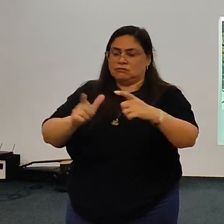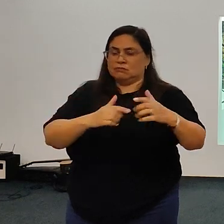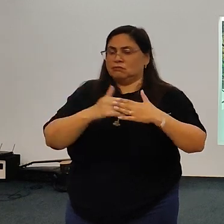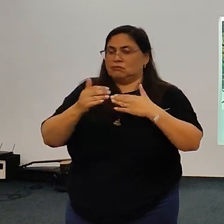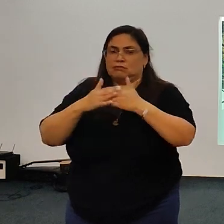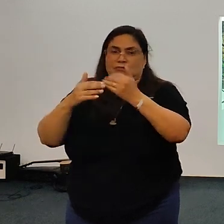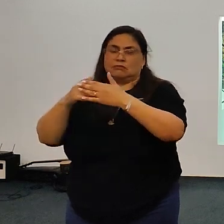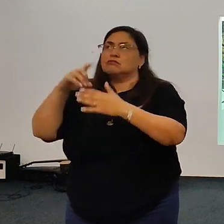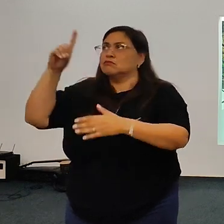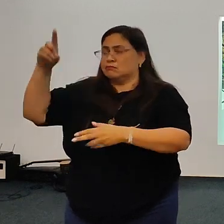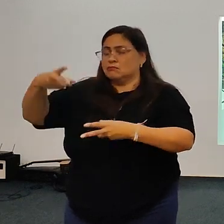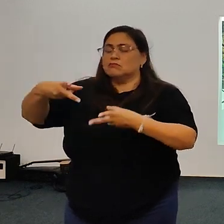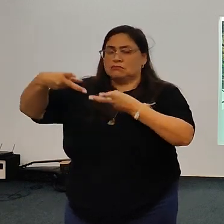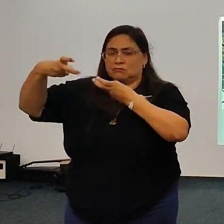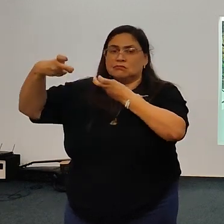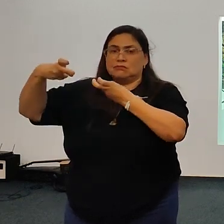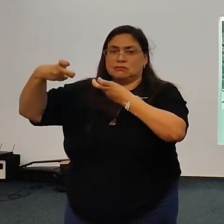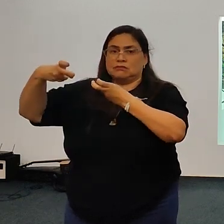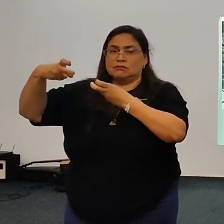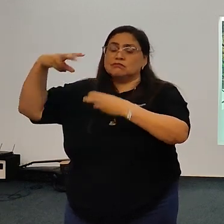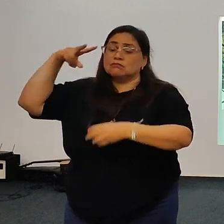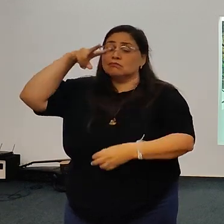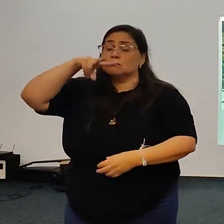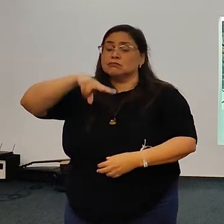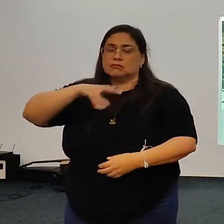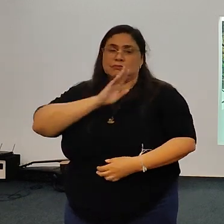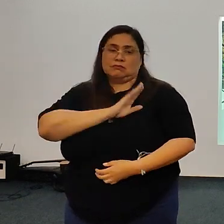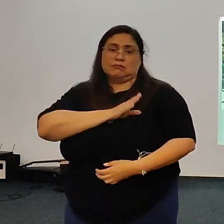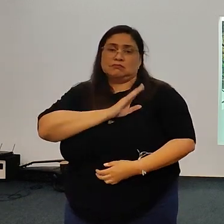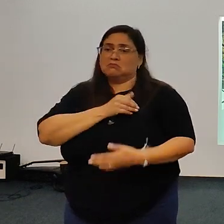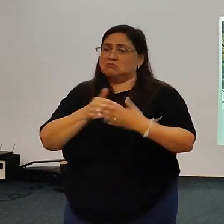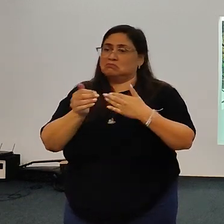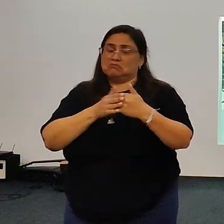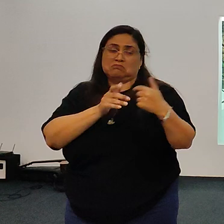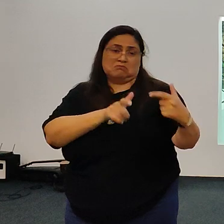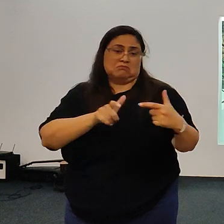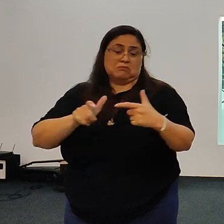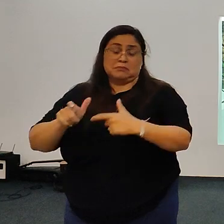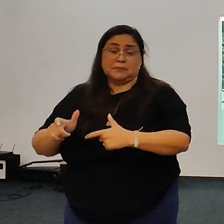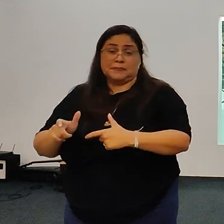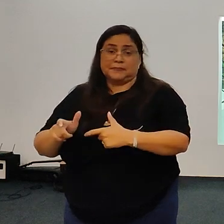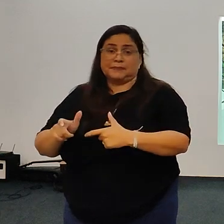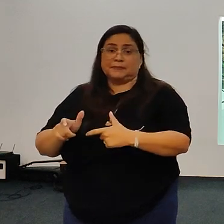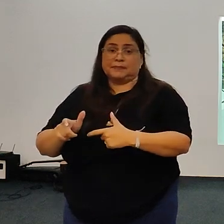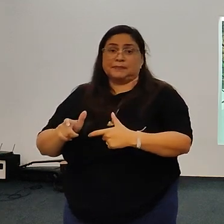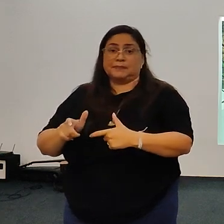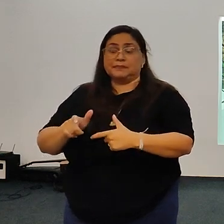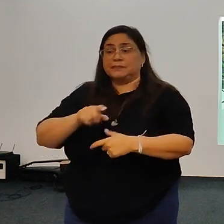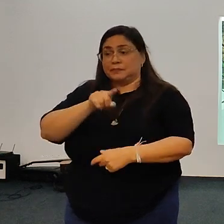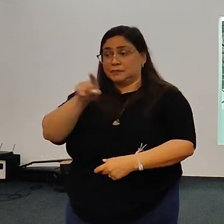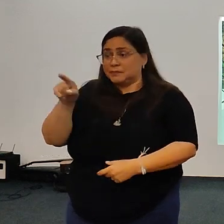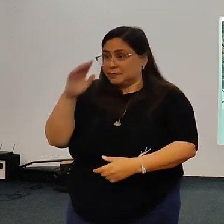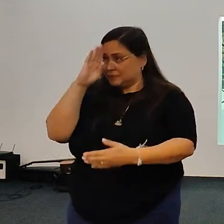onde você vai e ouve você e sonda o íntimo do seu coração em qualquer lugar. Entenda que se você realmente crê em Jesus,